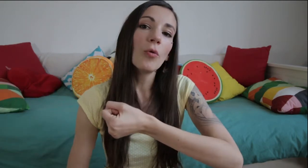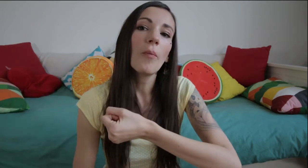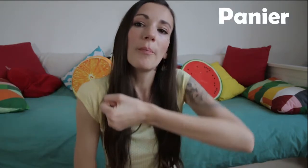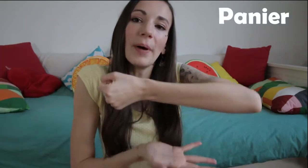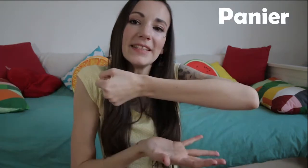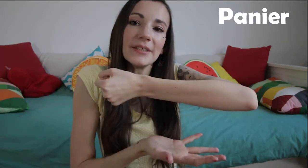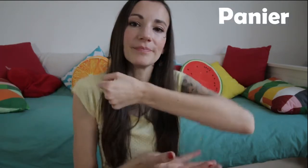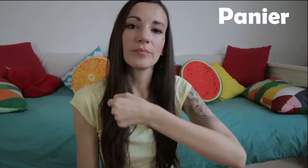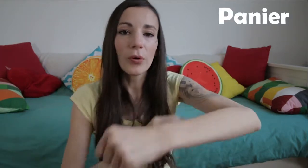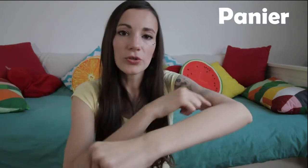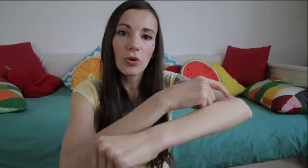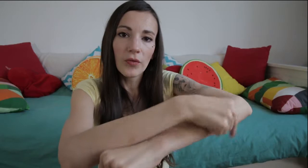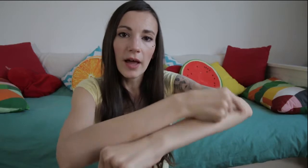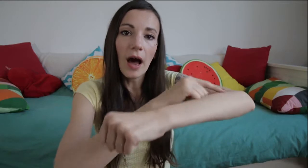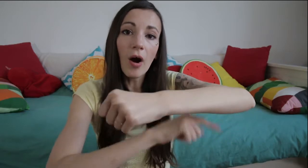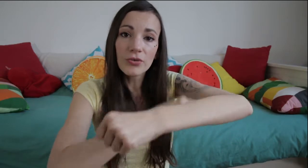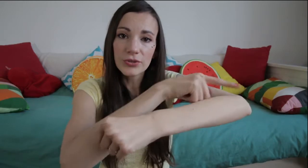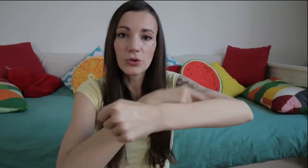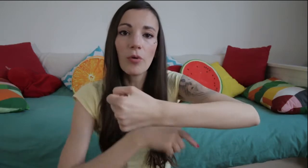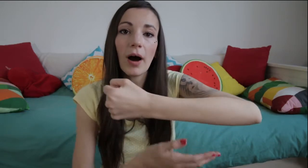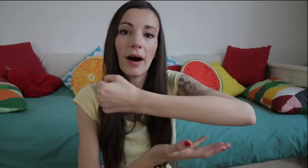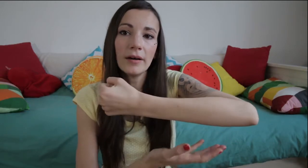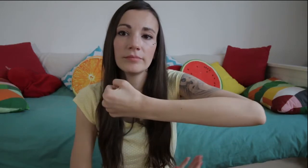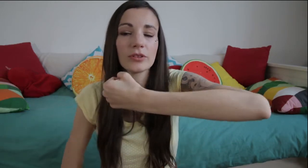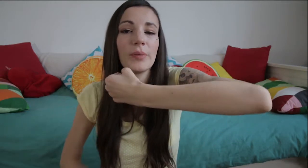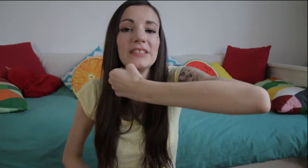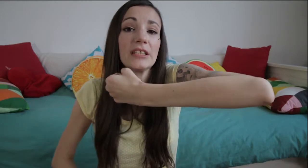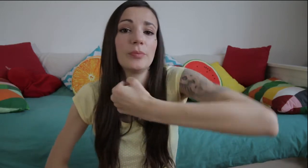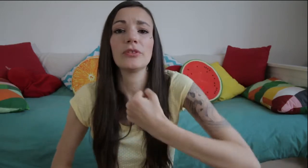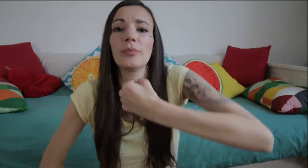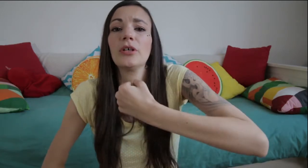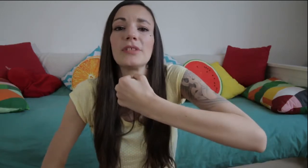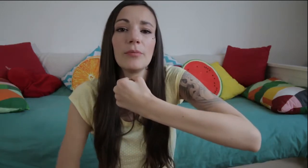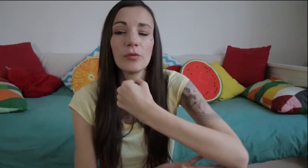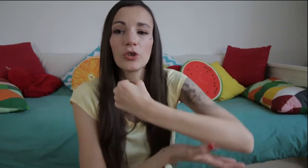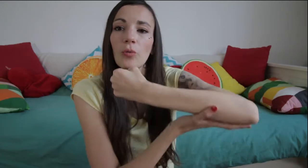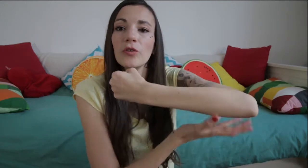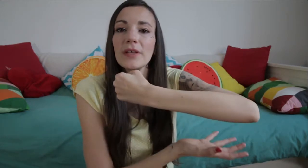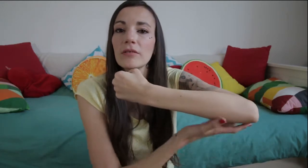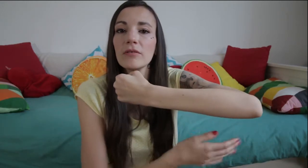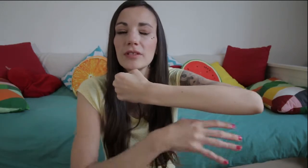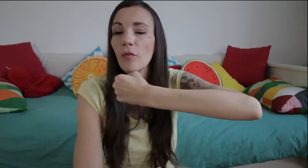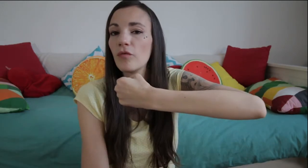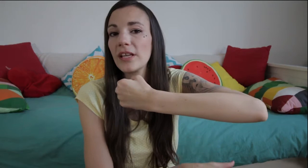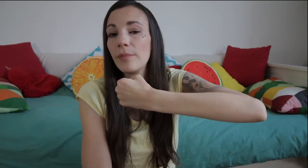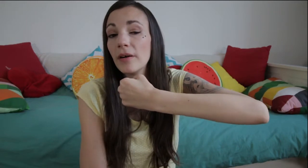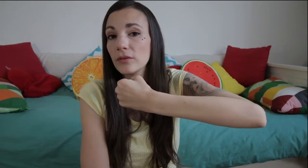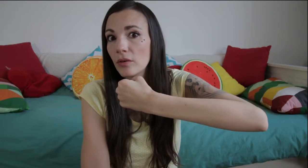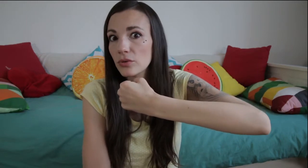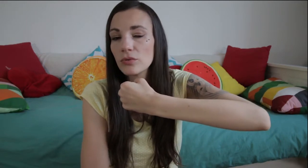mot panier. On pense que l'on a la anse sur le bras, parce qu'en panier ça se porte un peu comme ça. Bon, moi je remonte parce que sinon vous voyez pas en dessous.